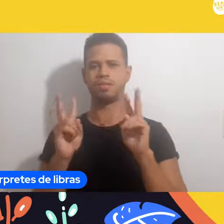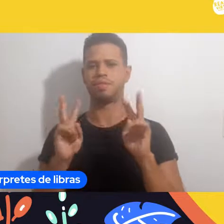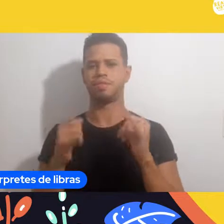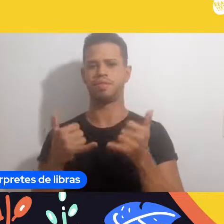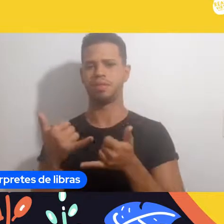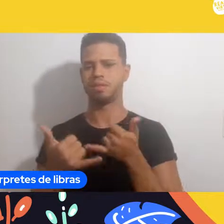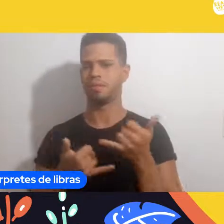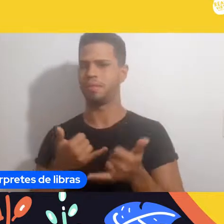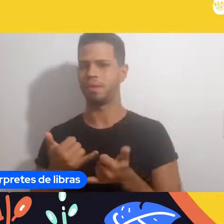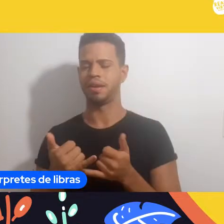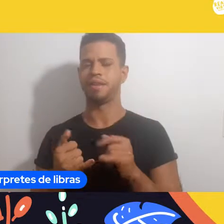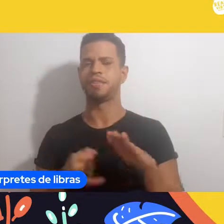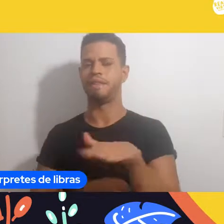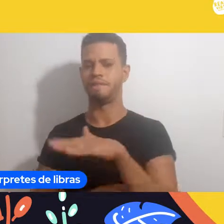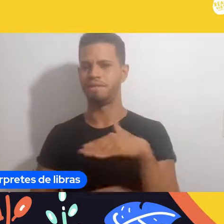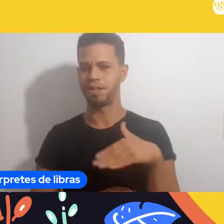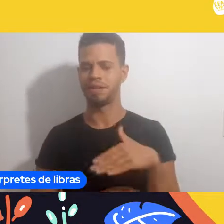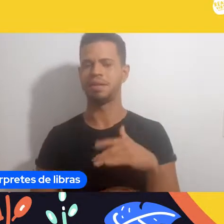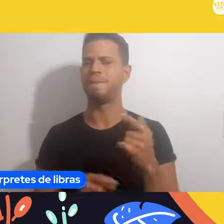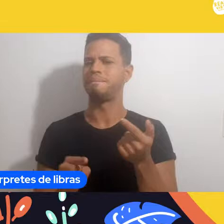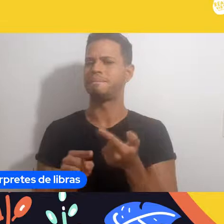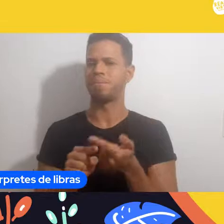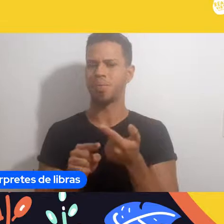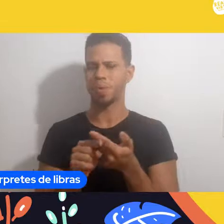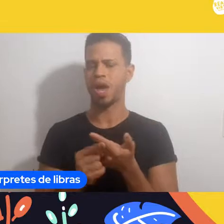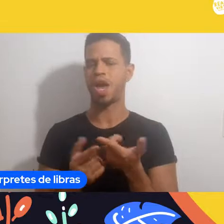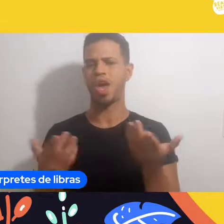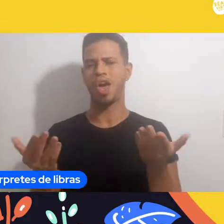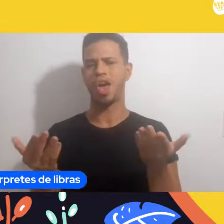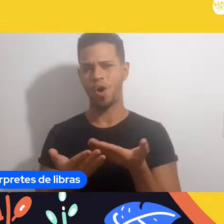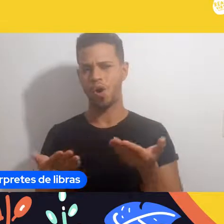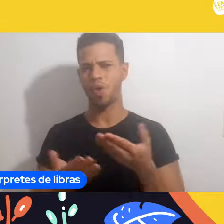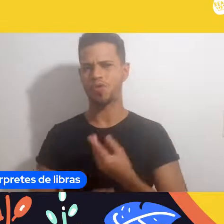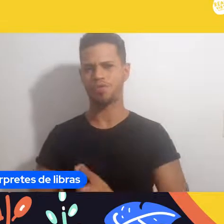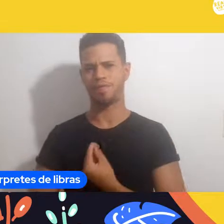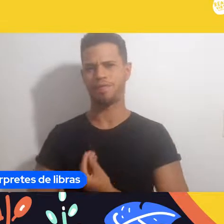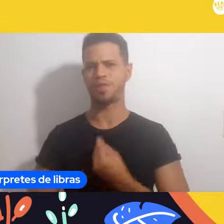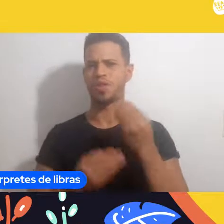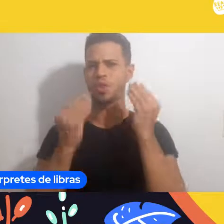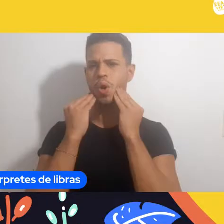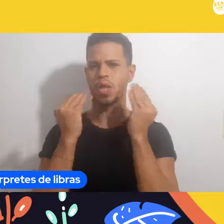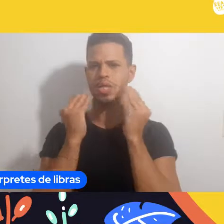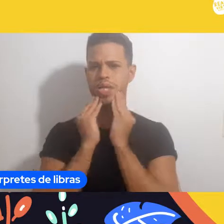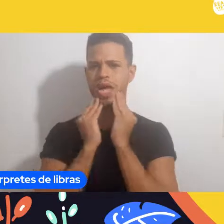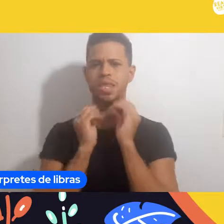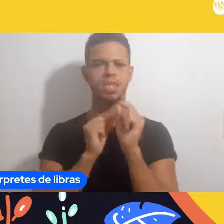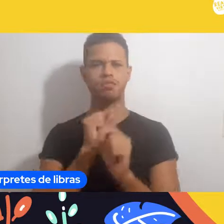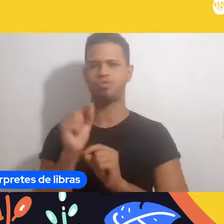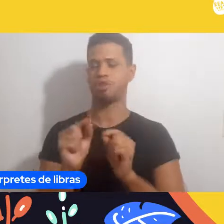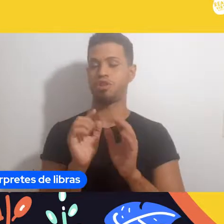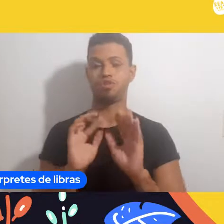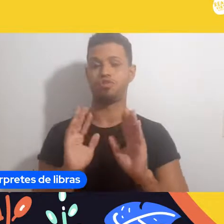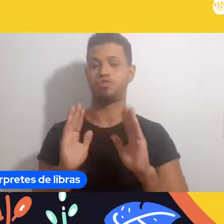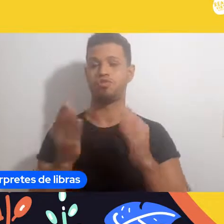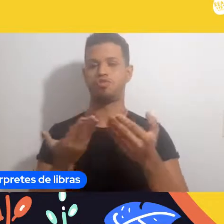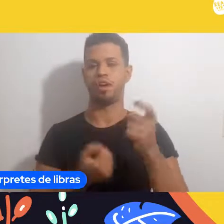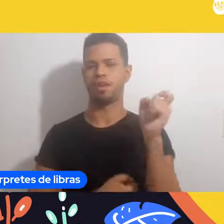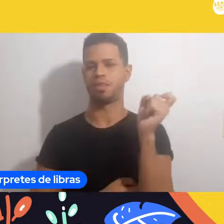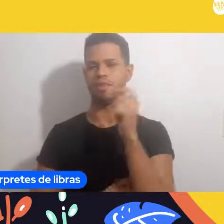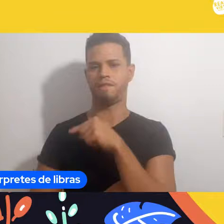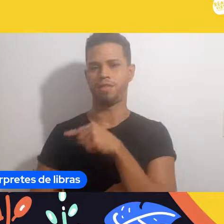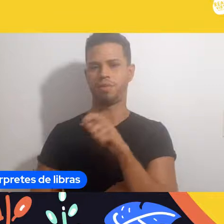sobre a infância, porque se vê hoje um adolescente já com dificuldades nas